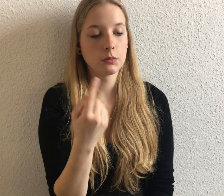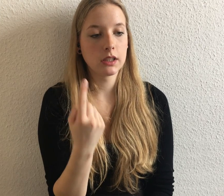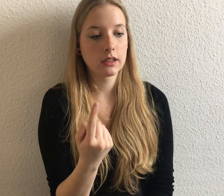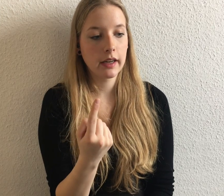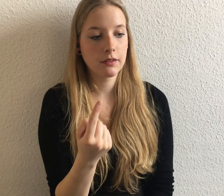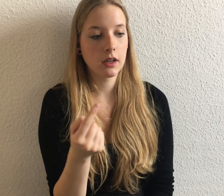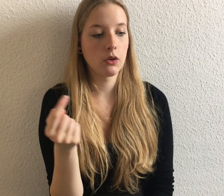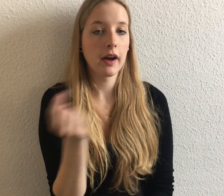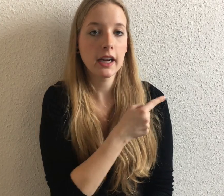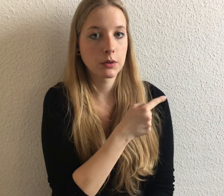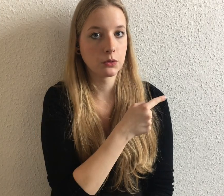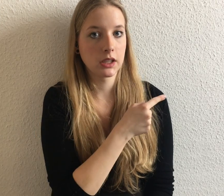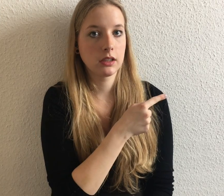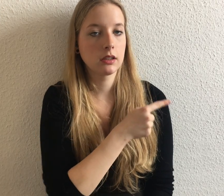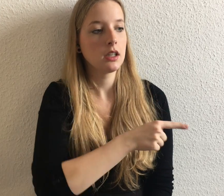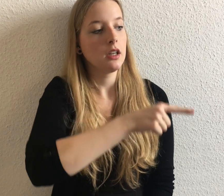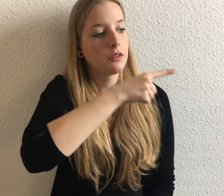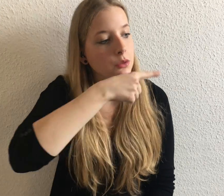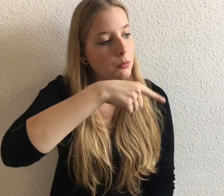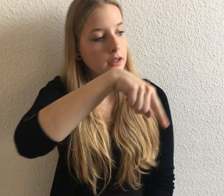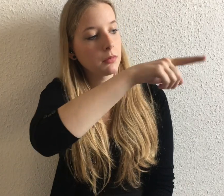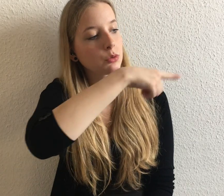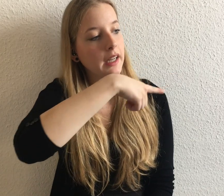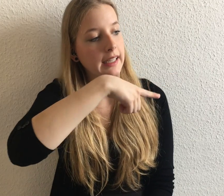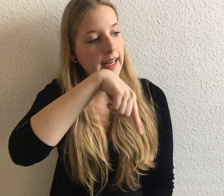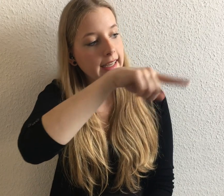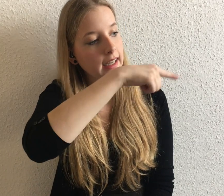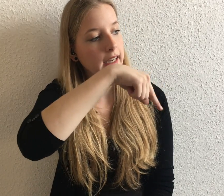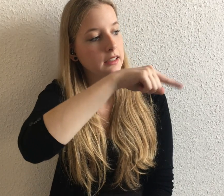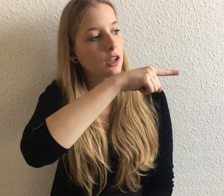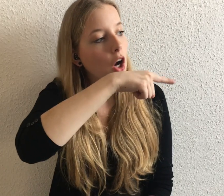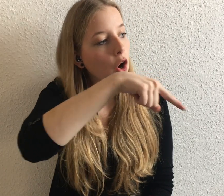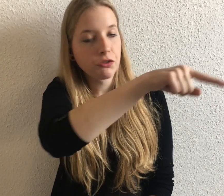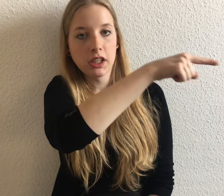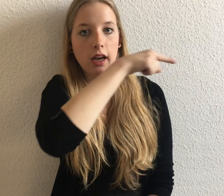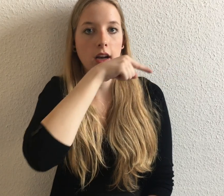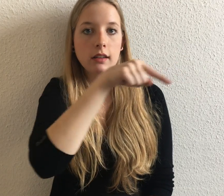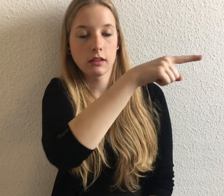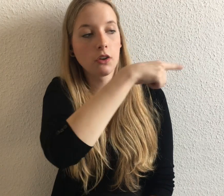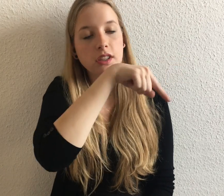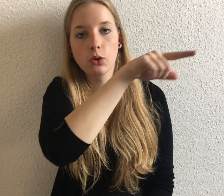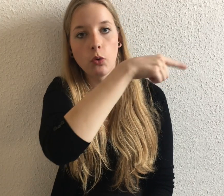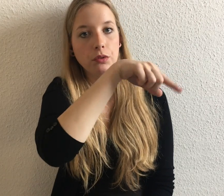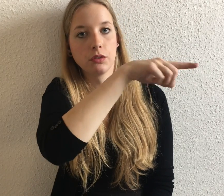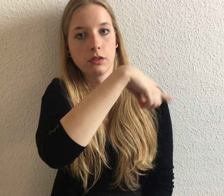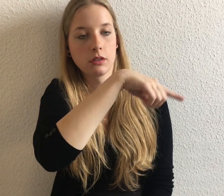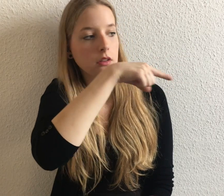den Zeigefinger nur auf eine Person richtest, mach so einen kleinen Kreis auf diese Gruppe.